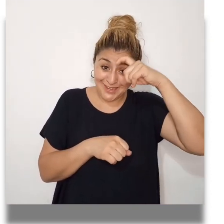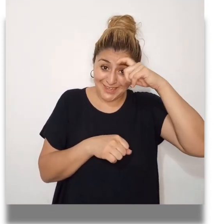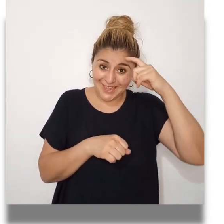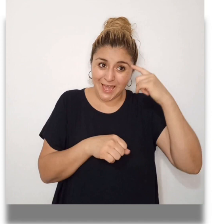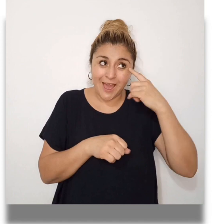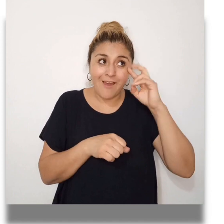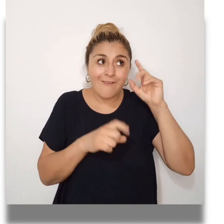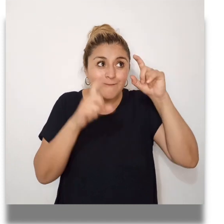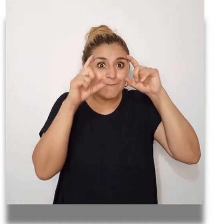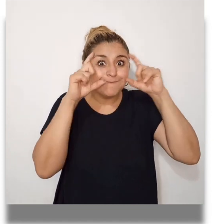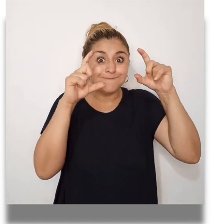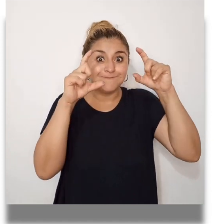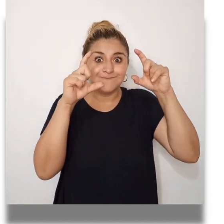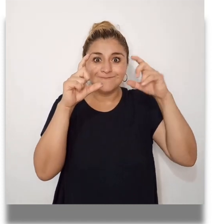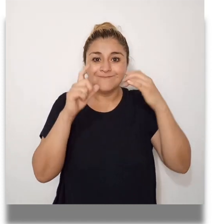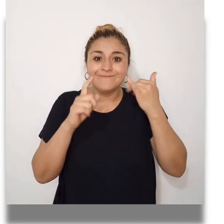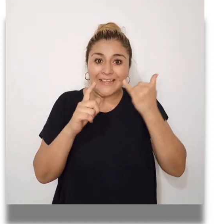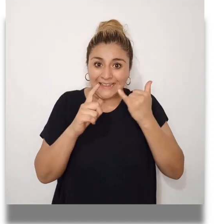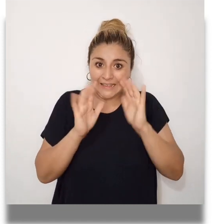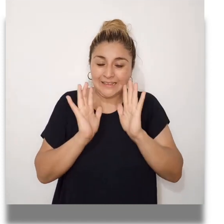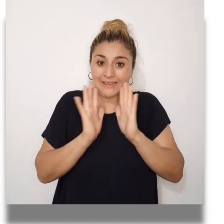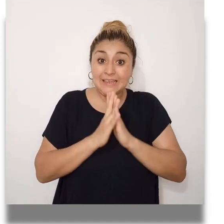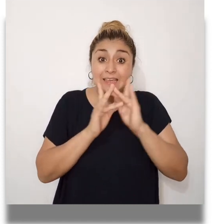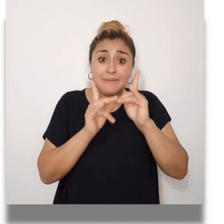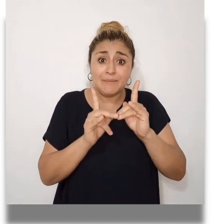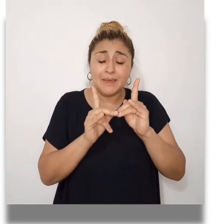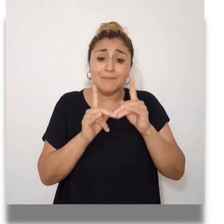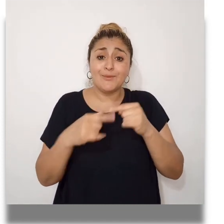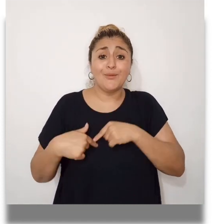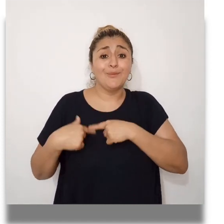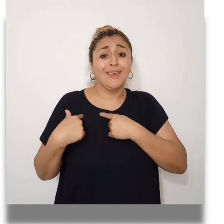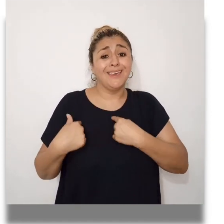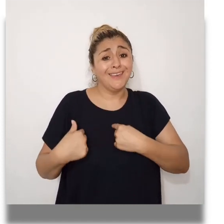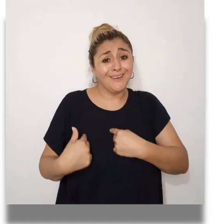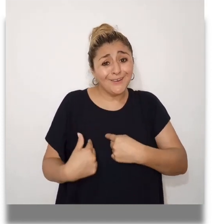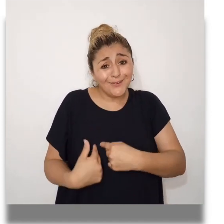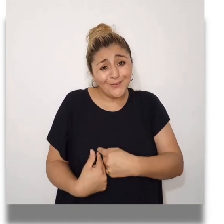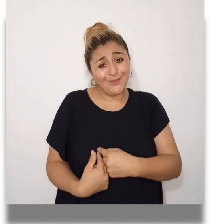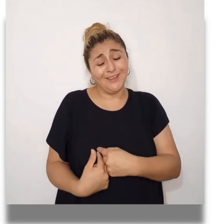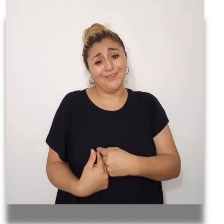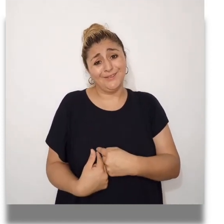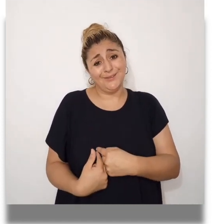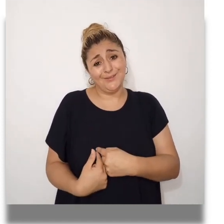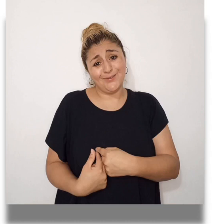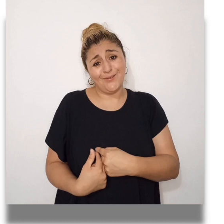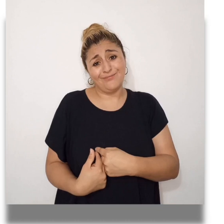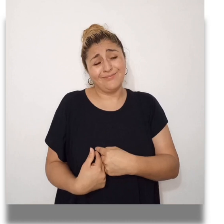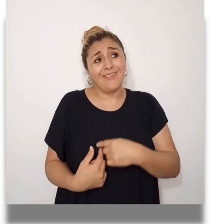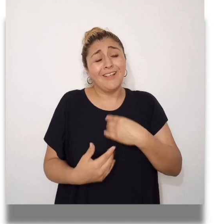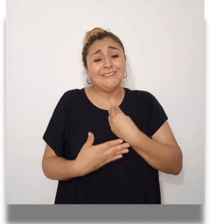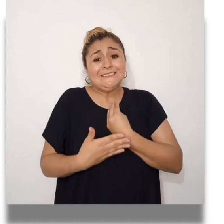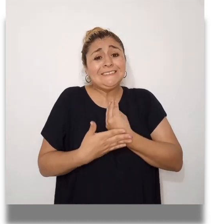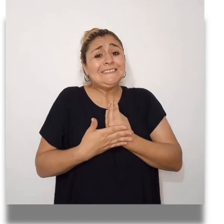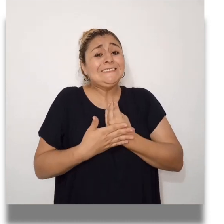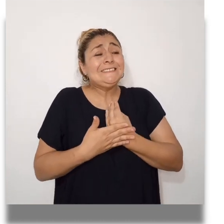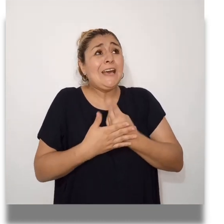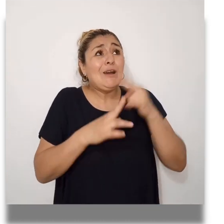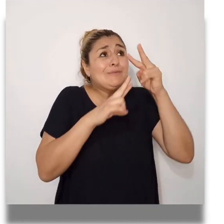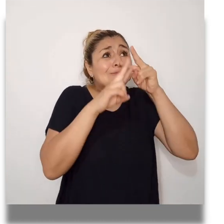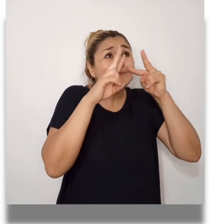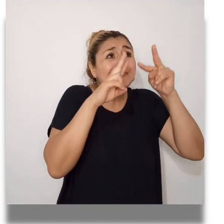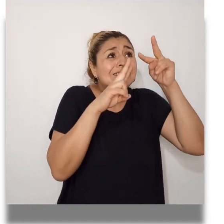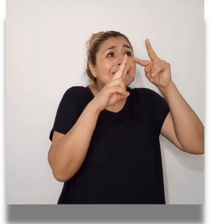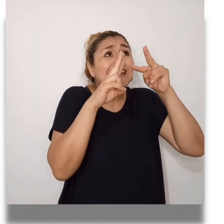incliner le cœur à l'intelligence. Hay que inclinar el corazón hacia la inteligencia. Cela veut dire